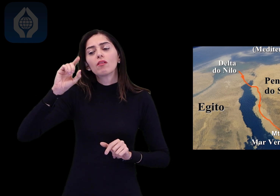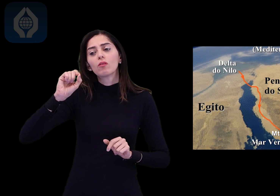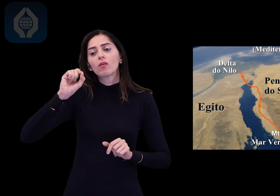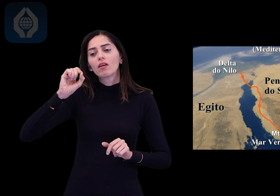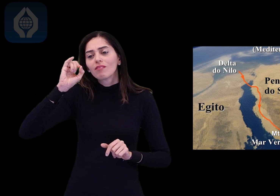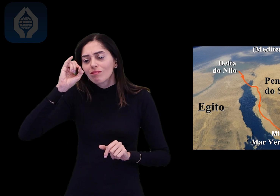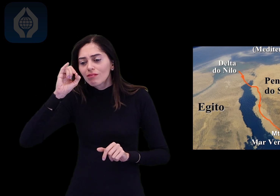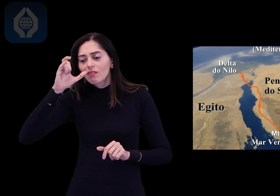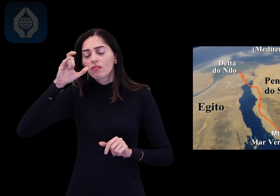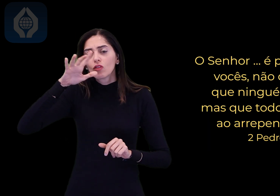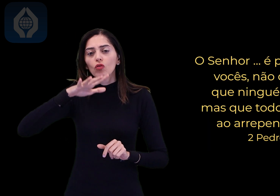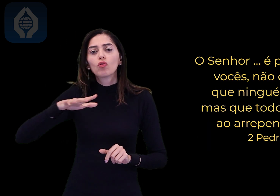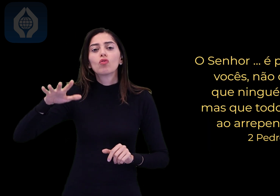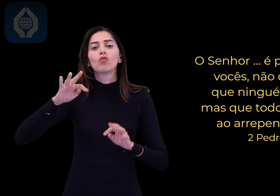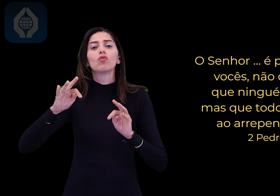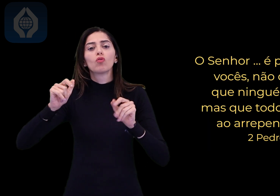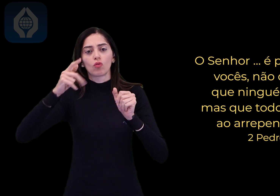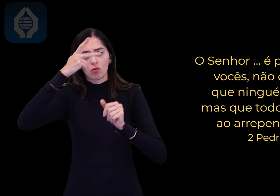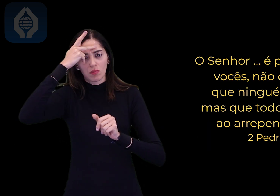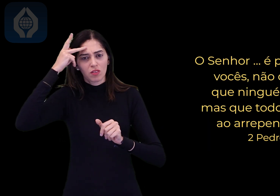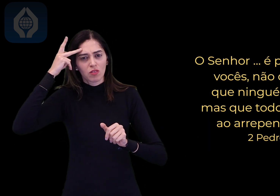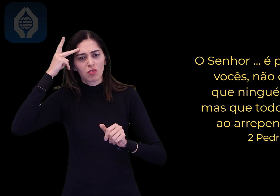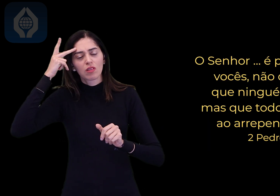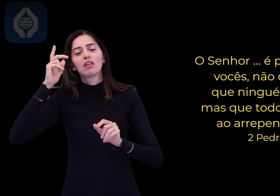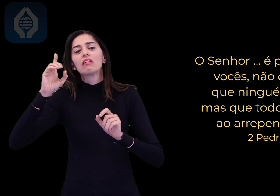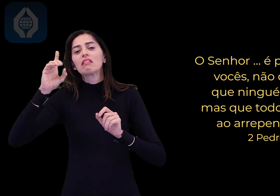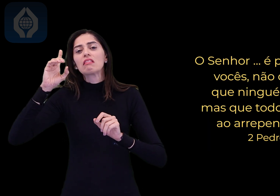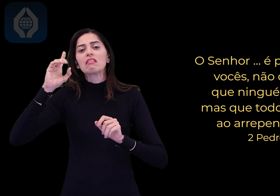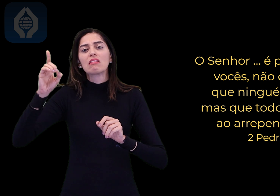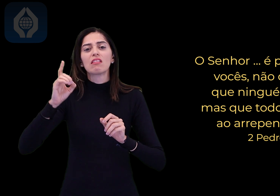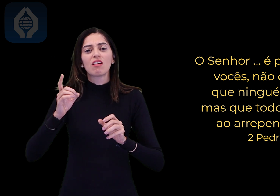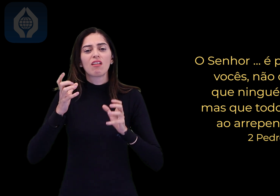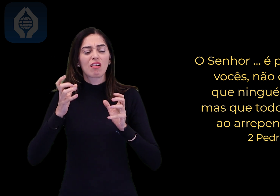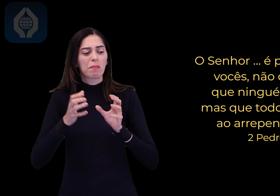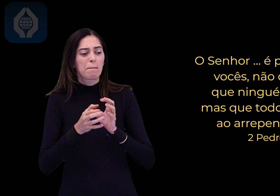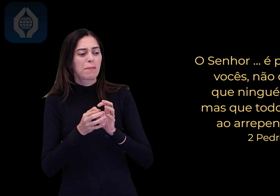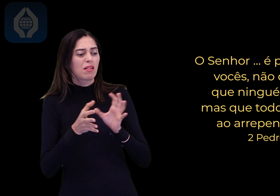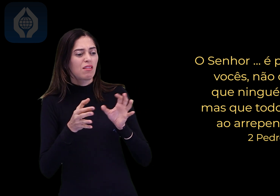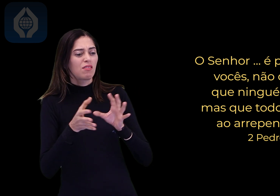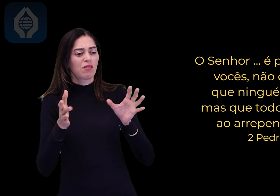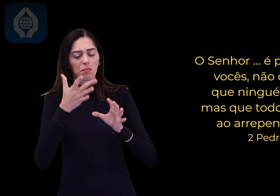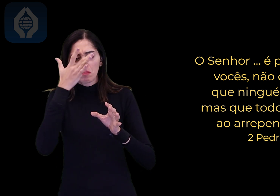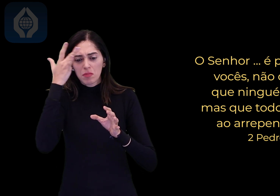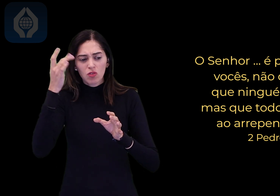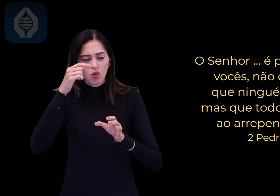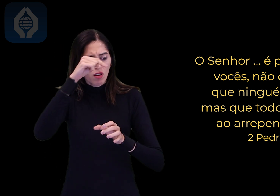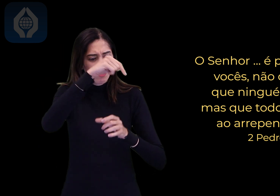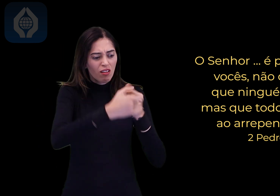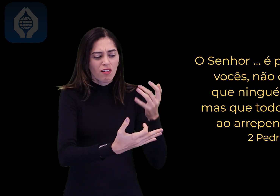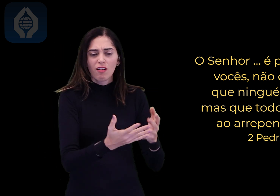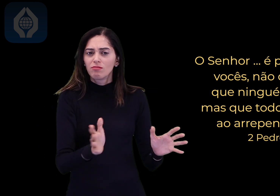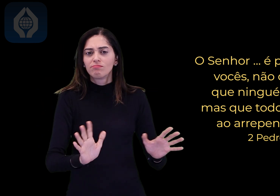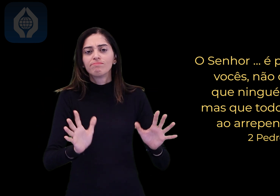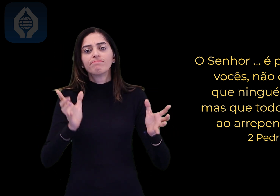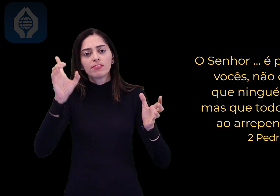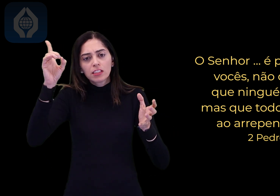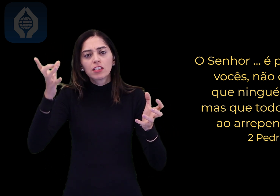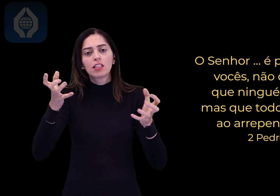as pessoas. Em 2 Pedro 3,9 diz que Deus não quer que nenhum pereça, senão que todos cheguem